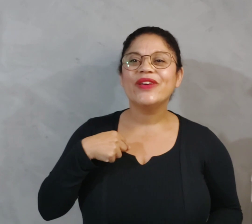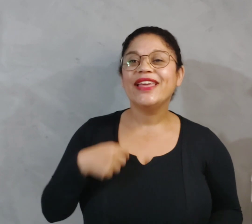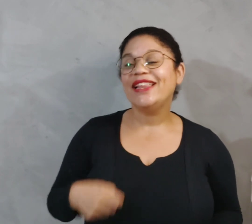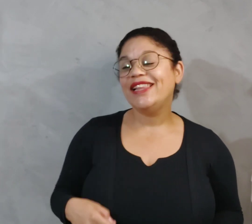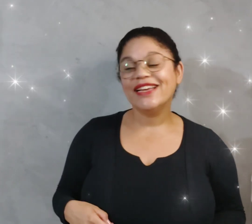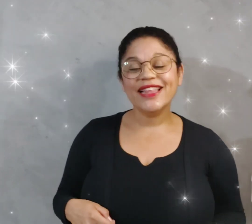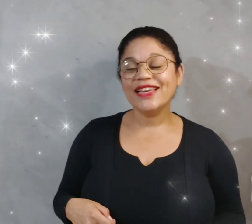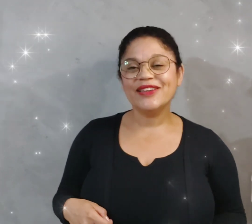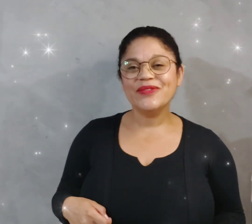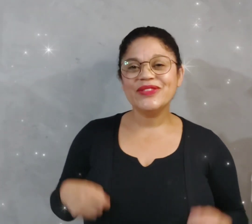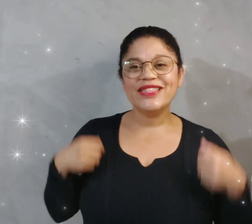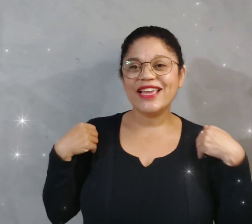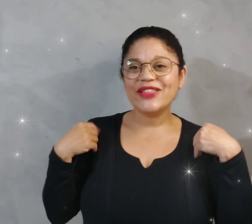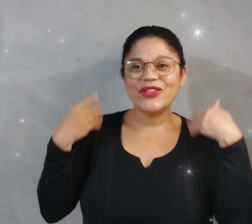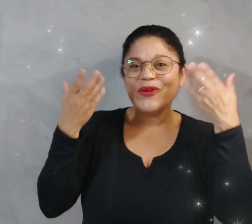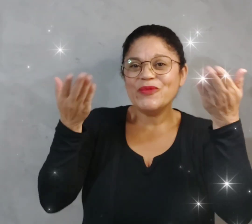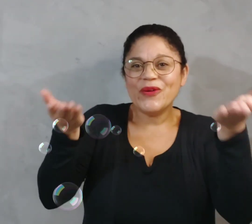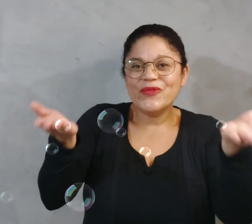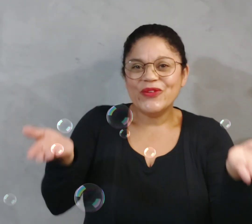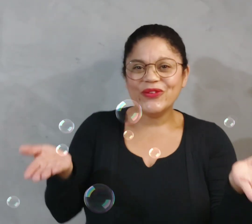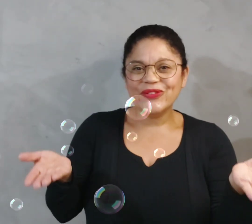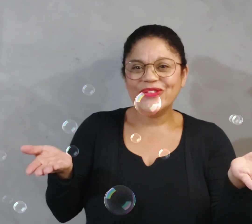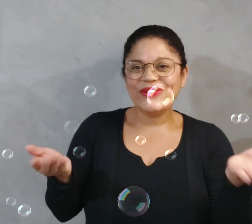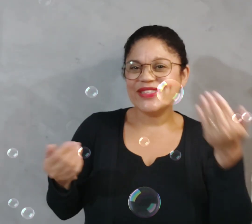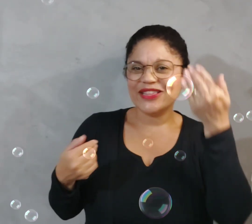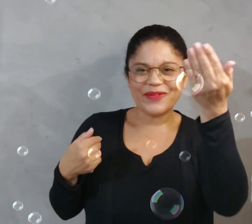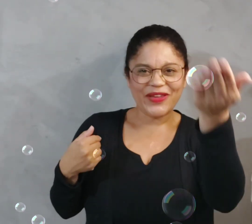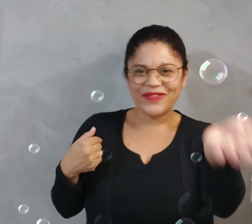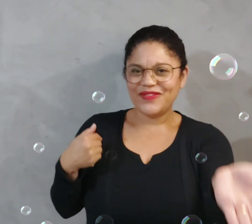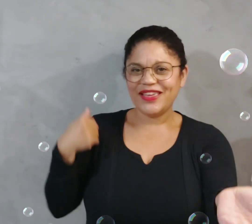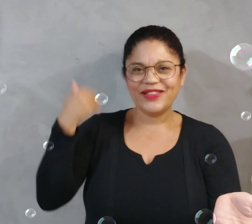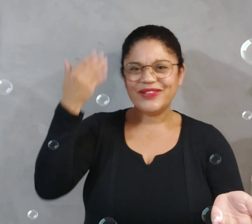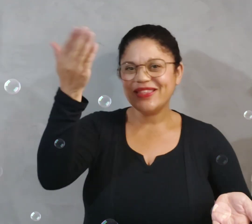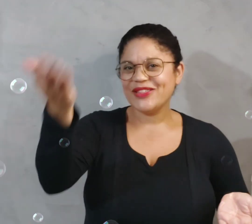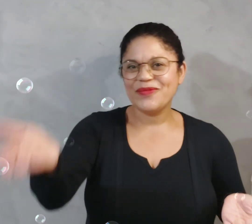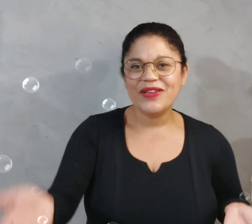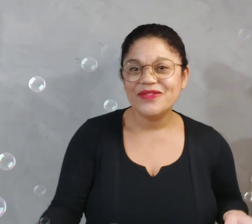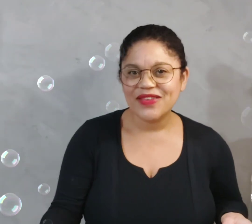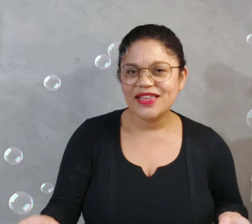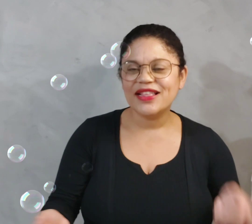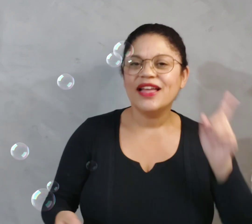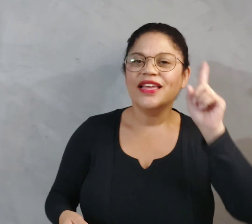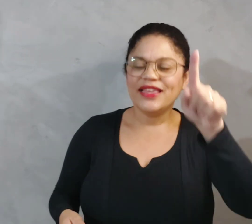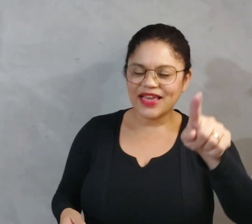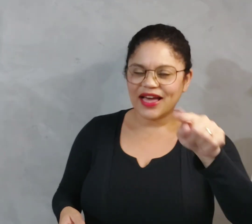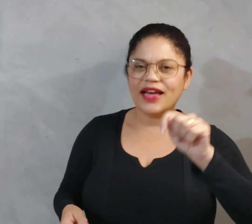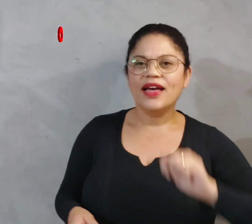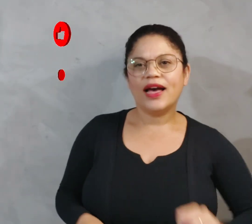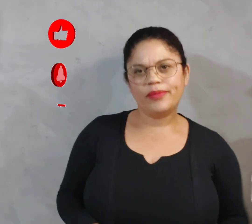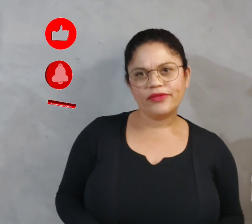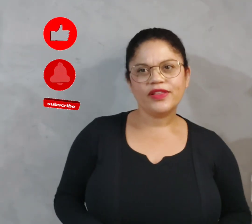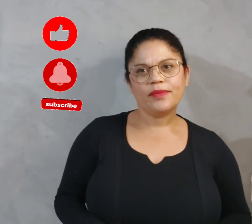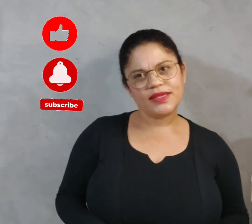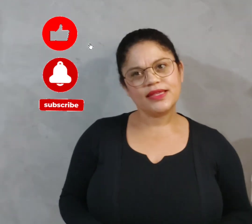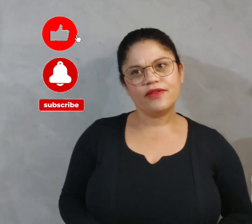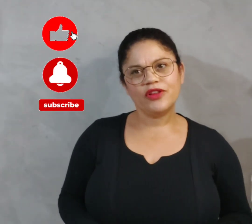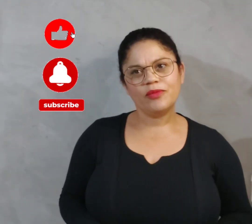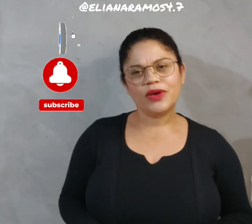Eliana Ramos e este é o meu mundo. Seja bem-vindo, seja bem-vinda. E aproveita para se inscrever no meu